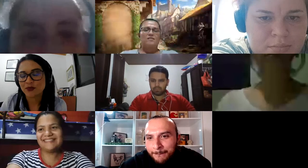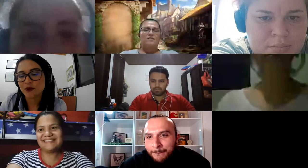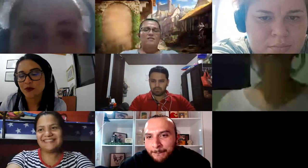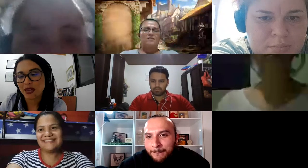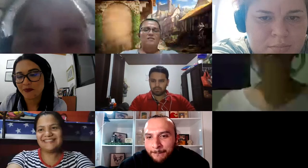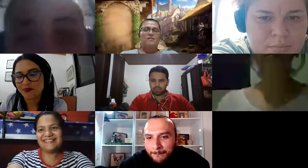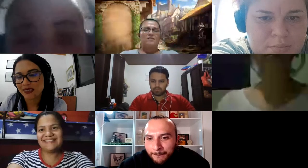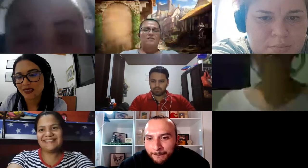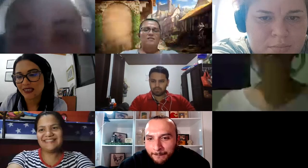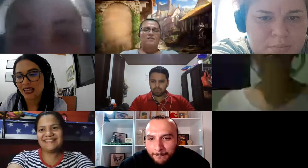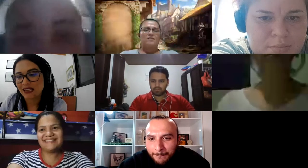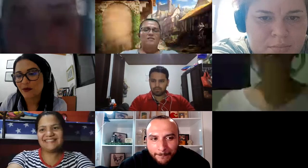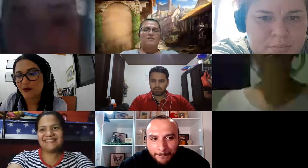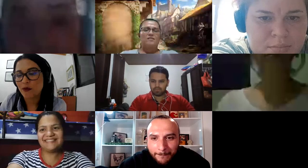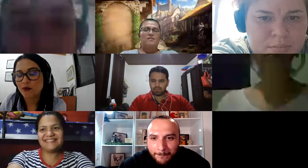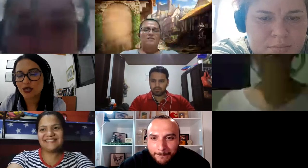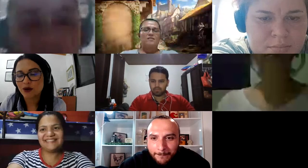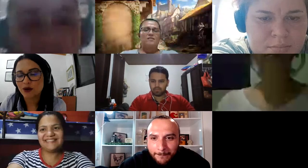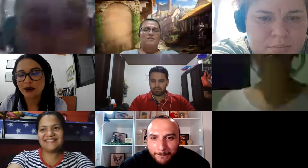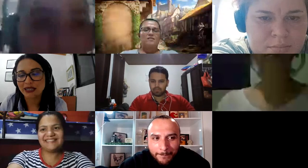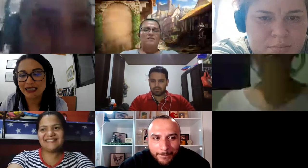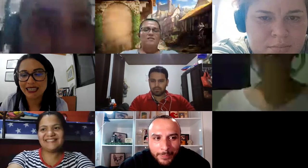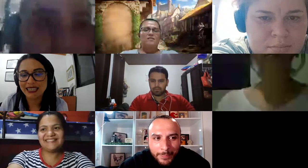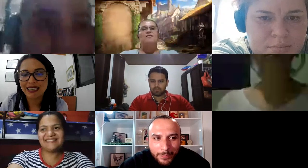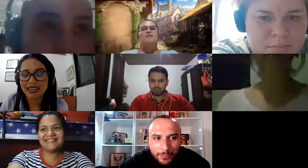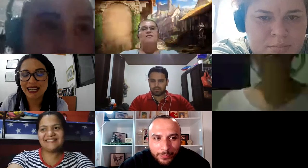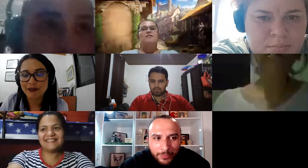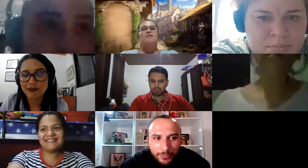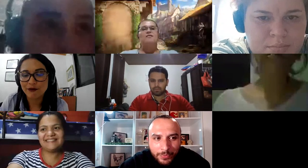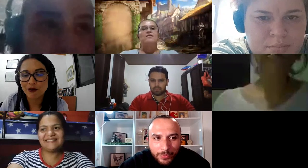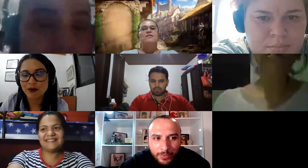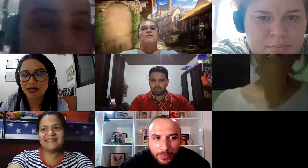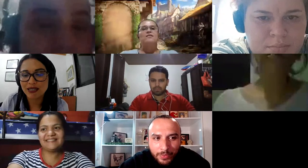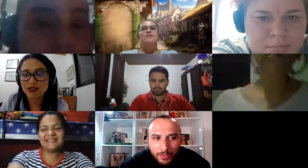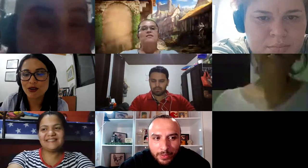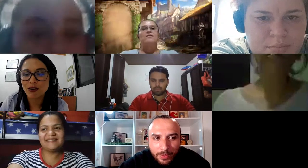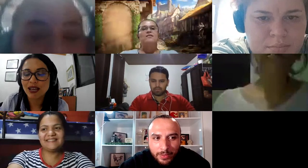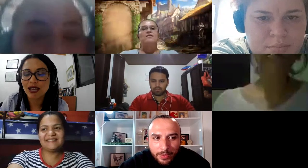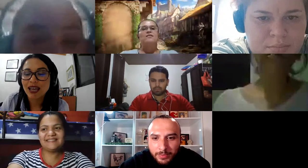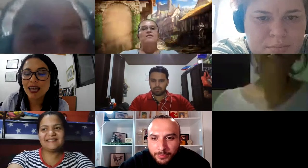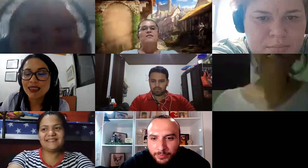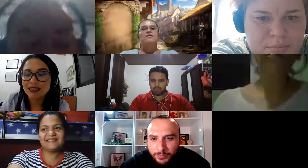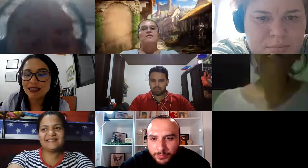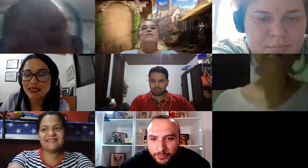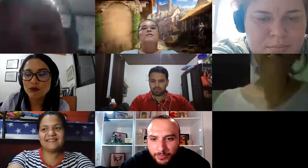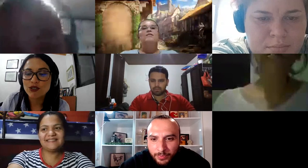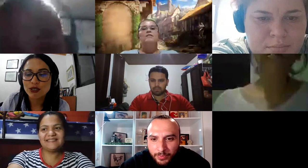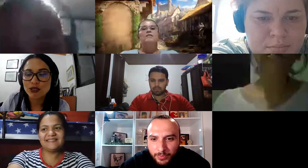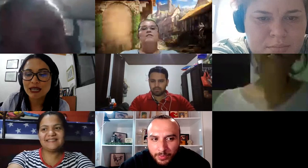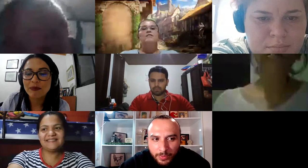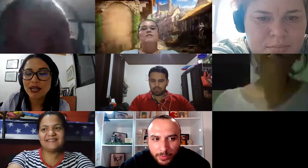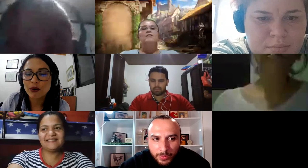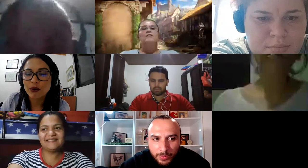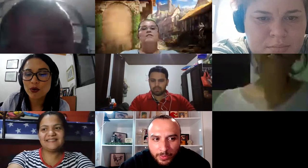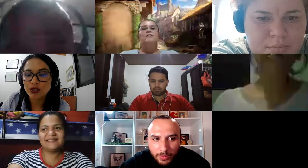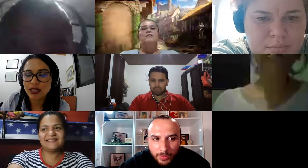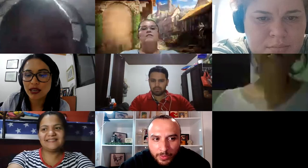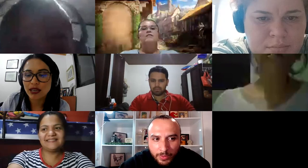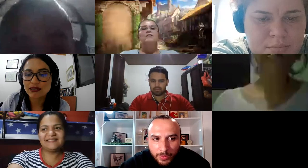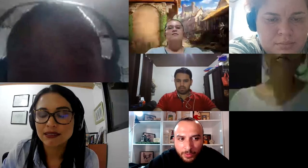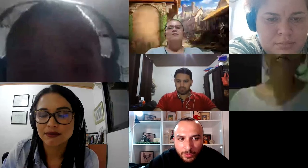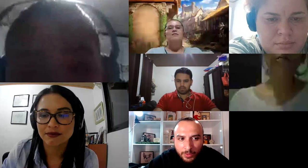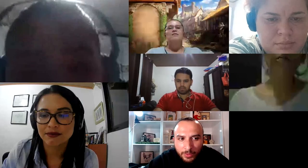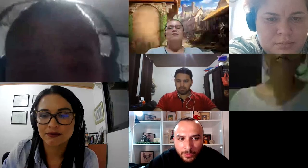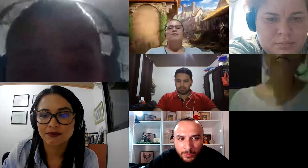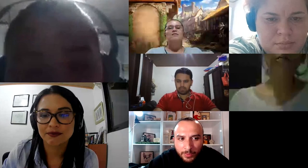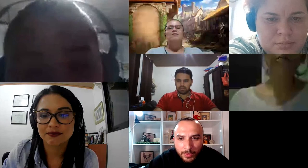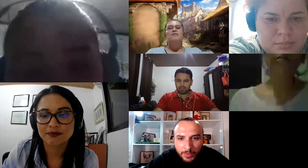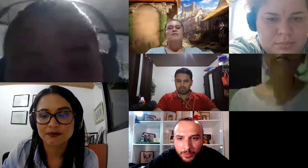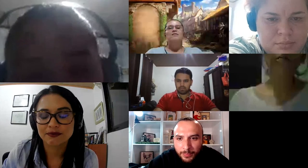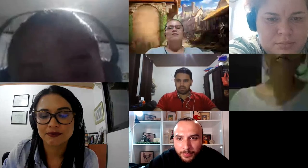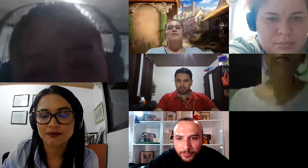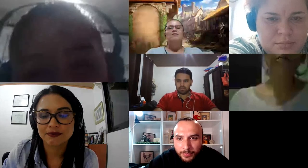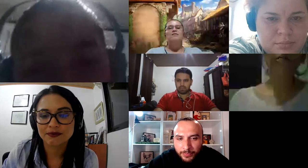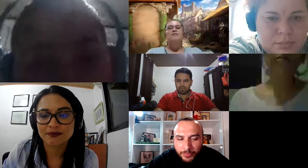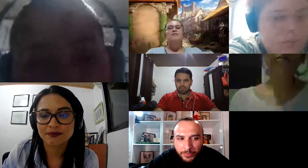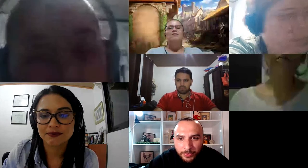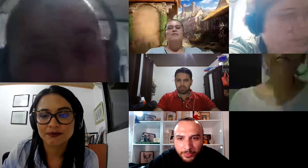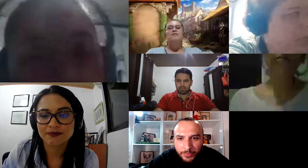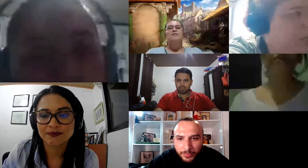Muy bien, ahí les vamos a compartir la información. Tenemos otra pregunta. Esas serían